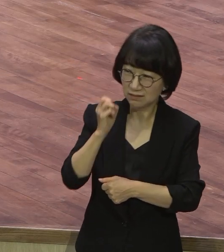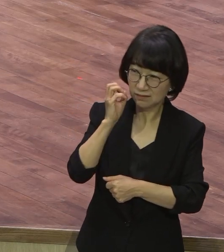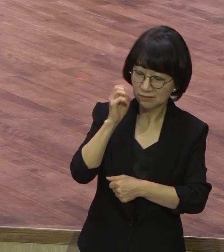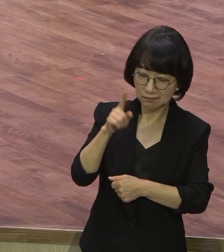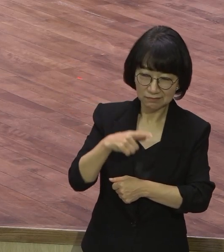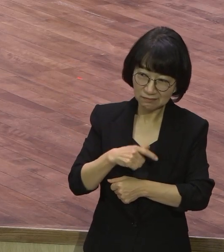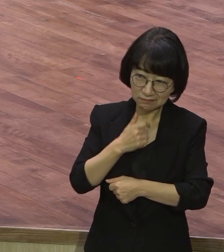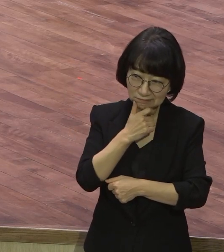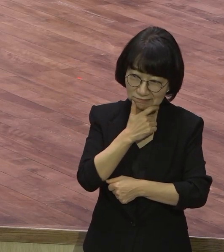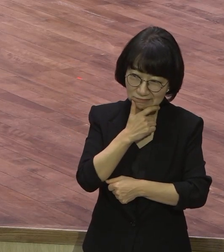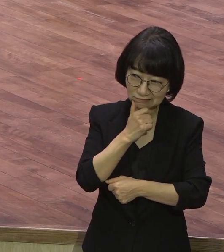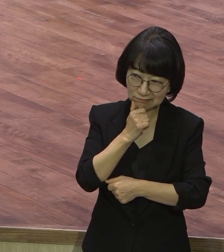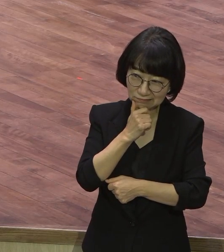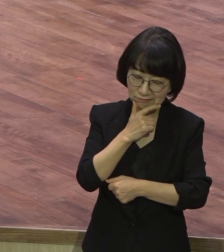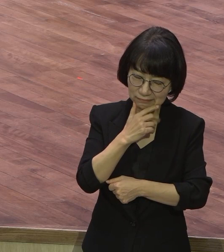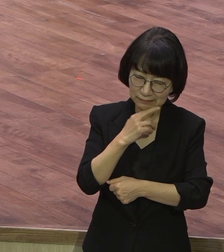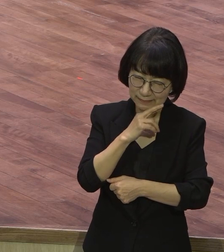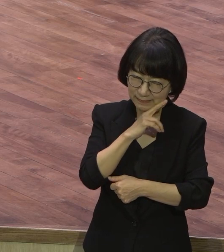그런 게 어디 있어?